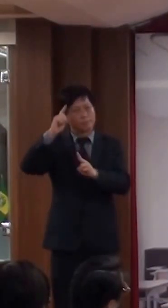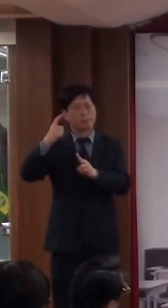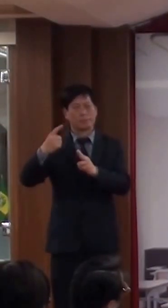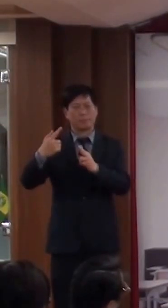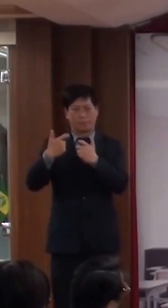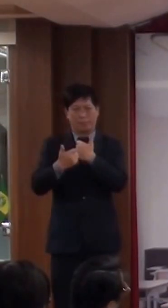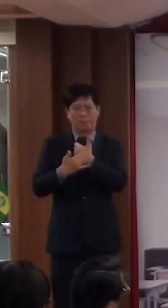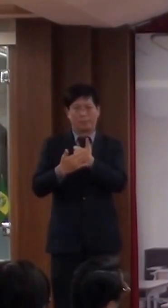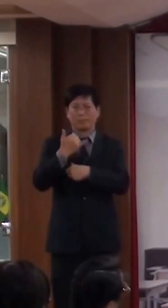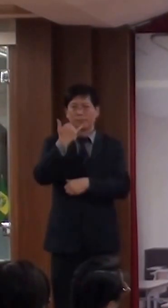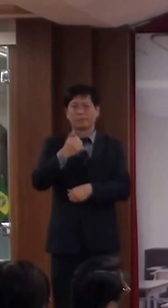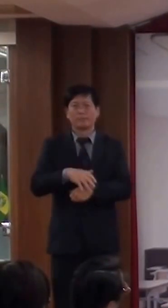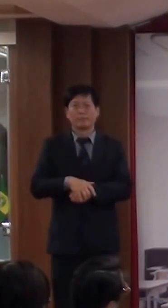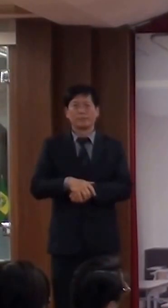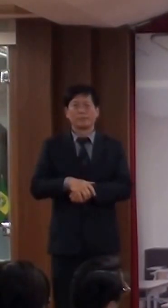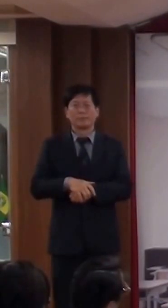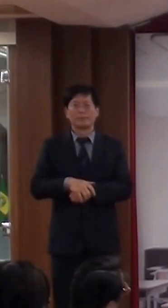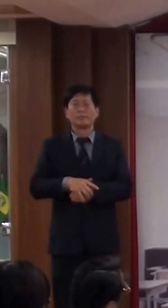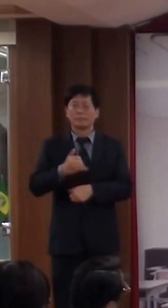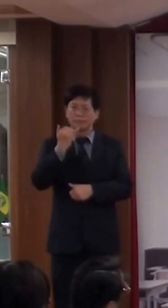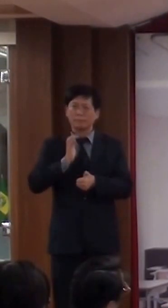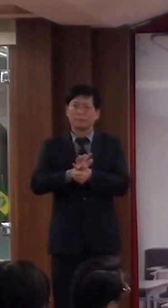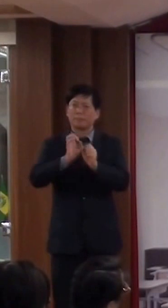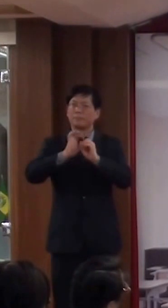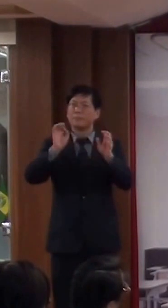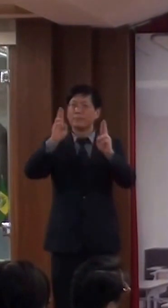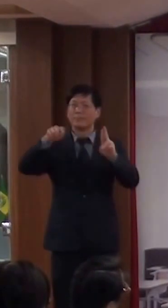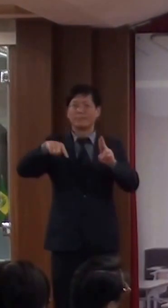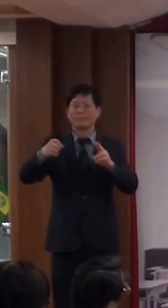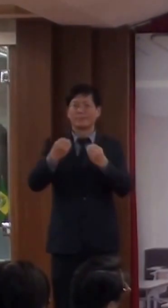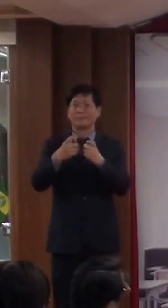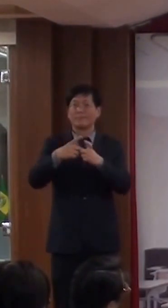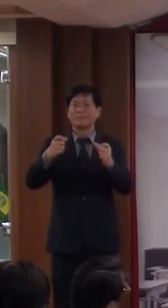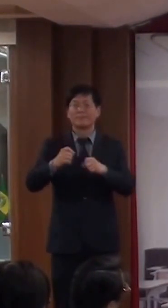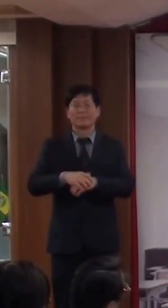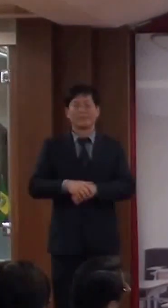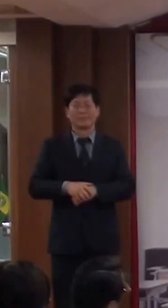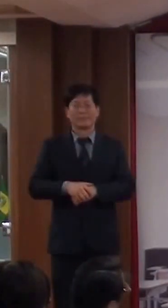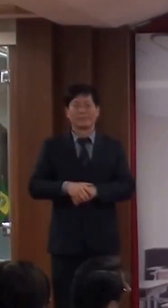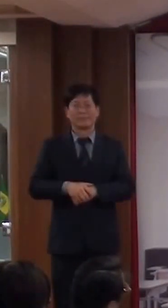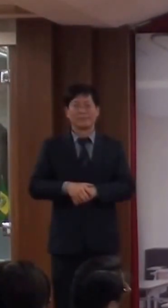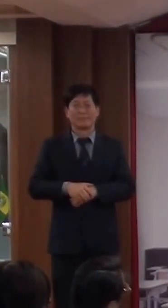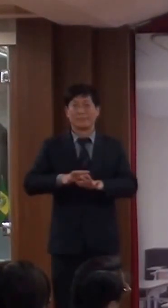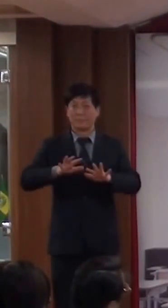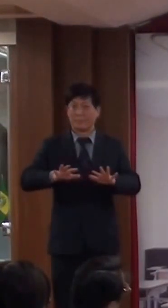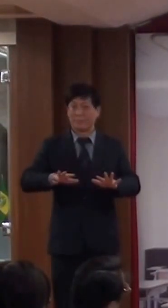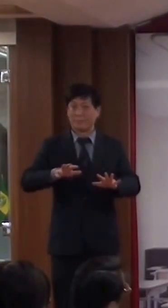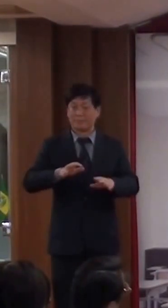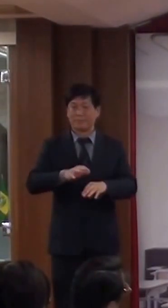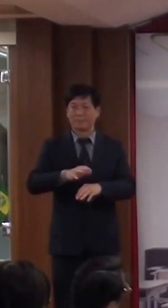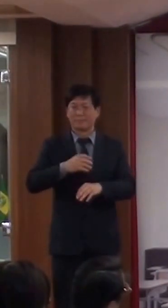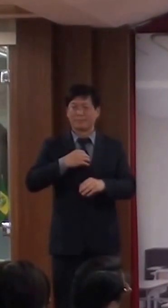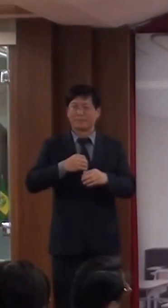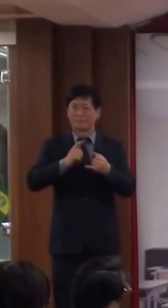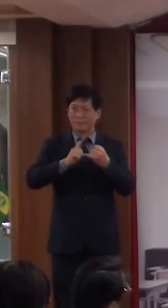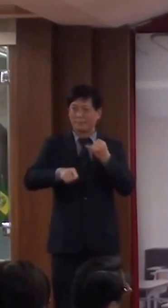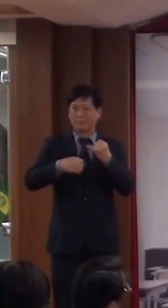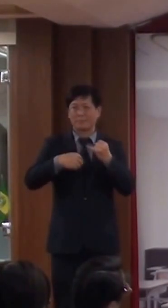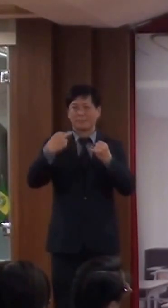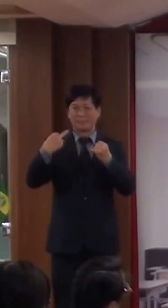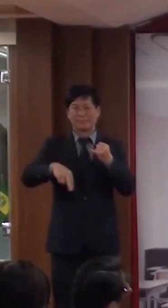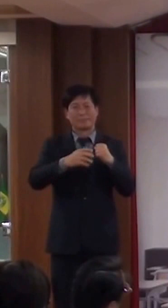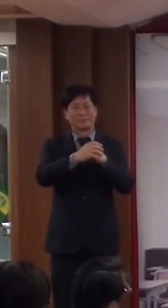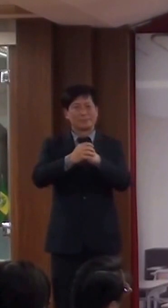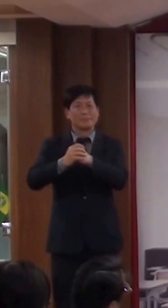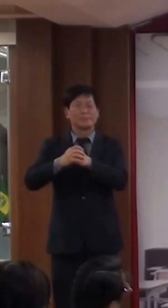帮你兑奖了。所以呢，也跟大家可以推广一下我们的电子发票。好的，那么呢，在今天的这个最后呢，再次祝